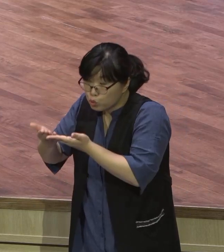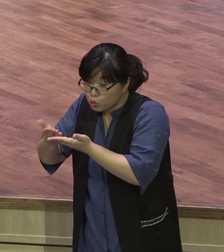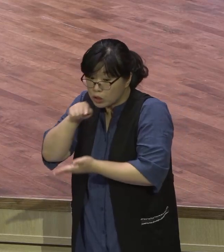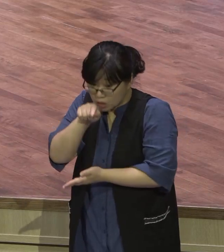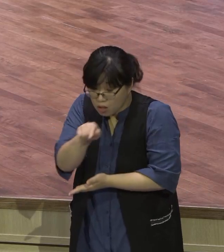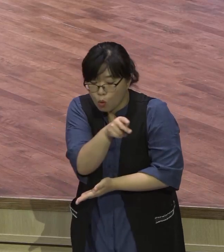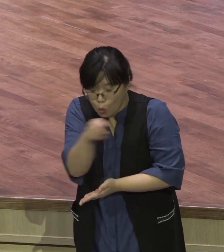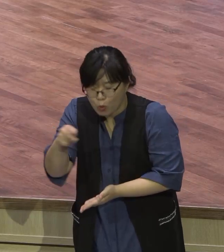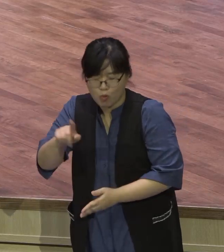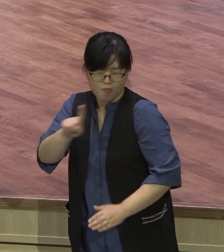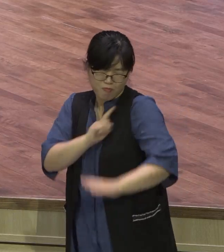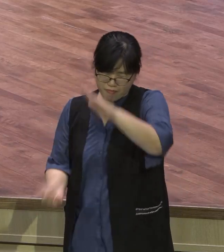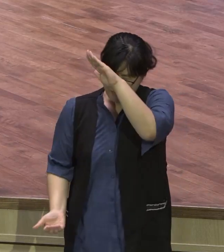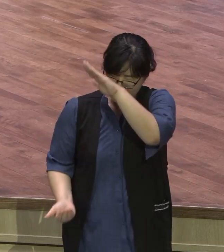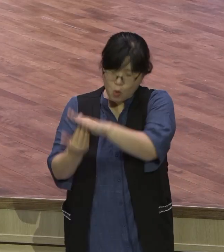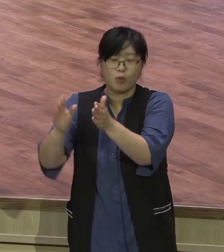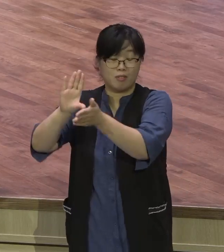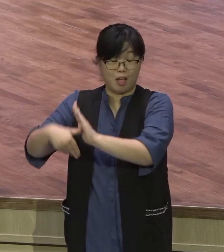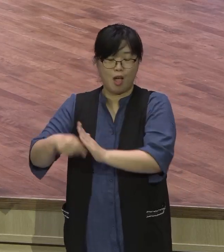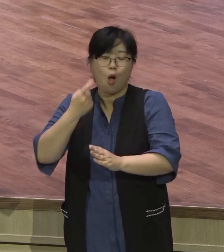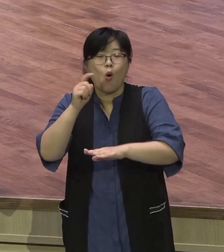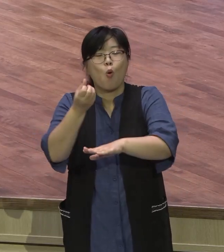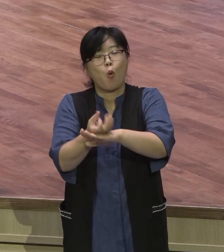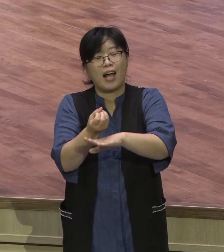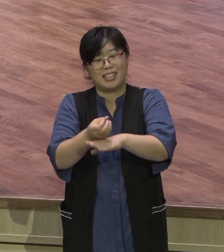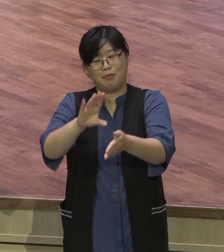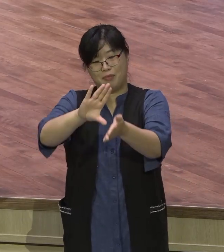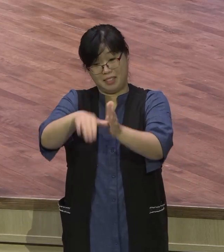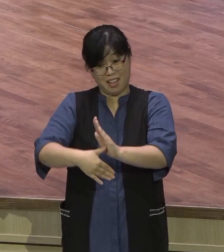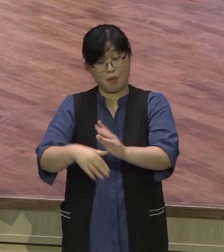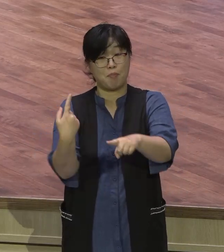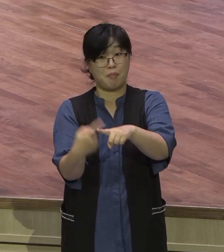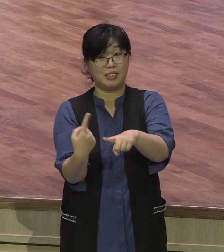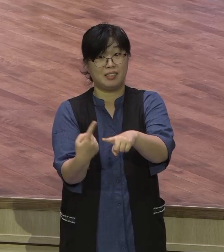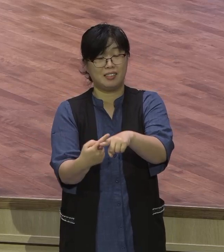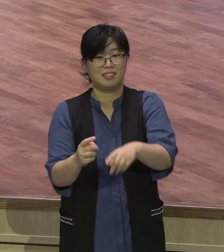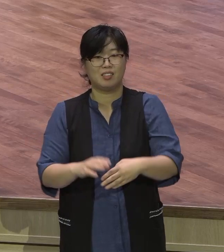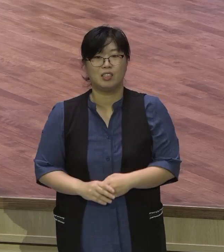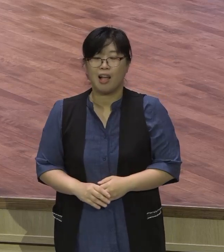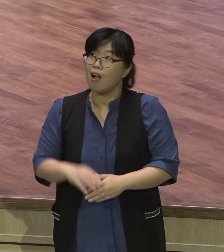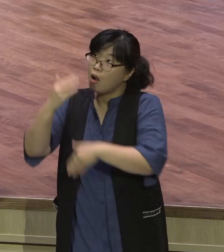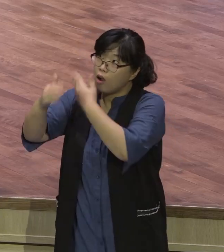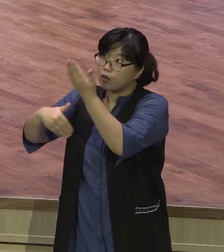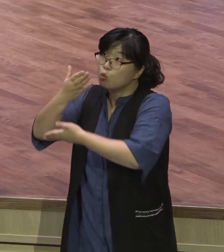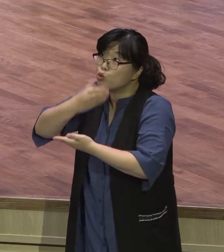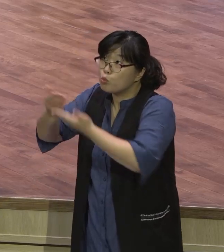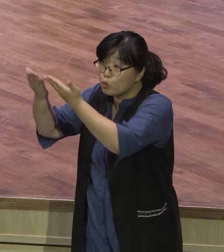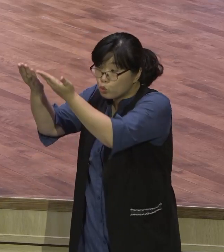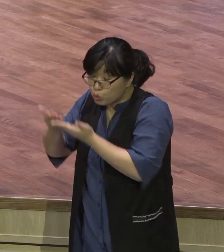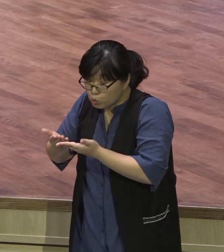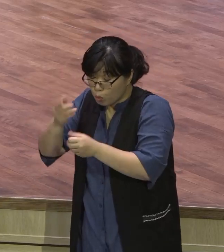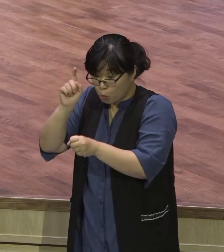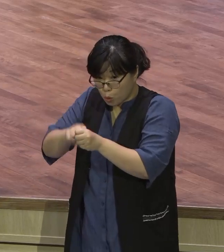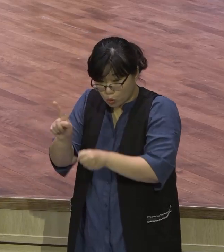혼자만 받으라고 주어진 게 아니에요 혼자만 누리라고 아니에요 하나님께서 아브라함을 부르셔서